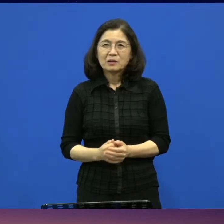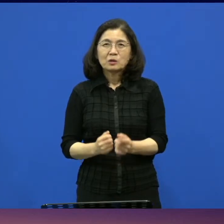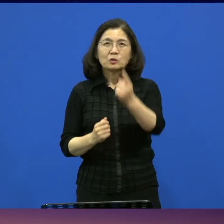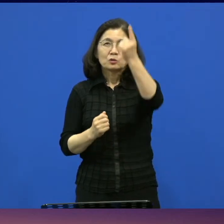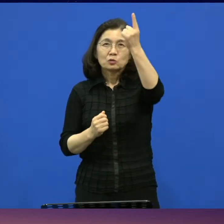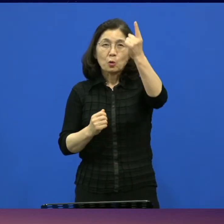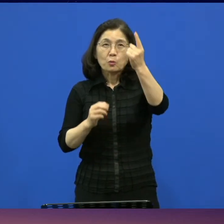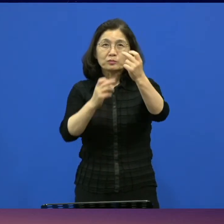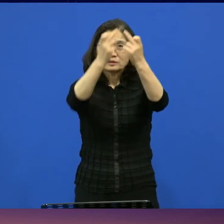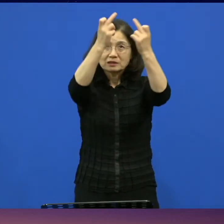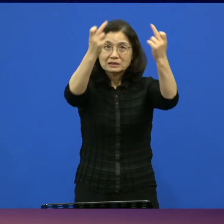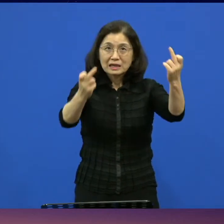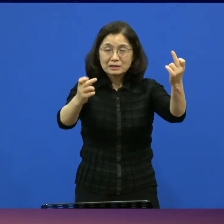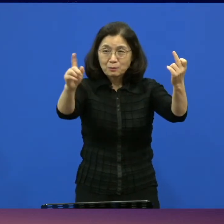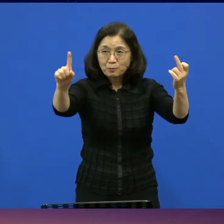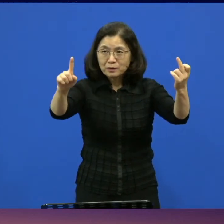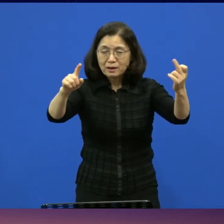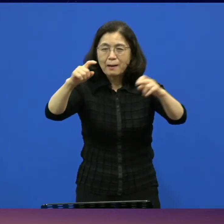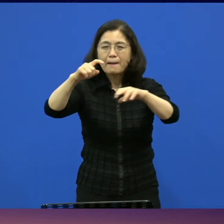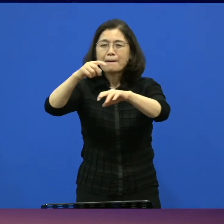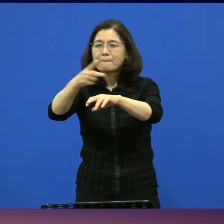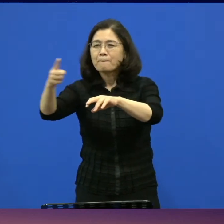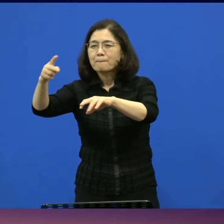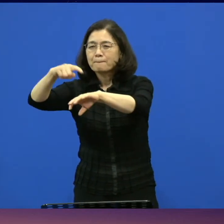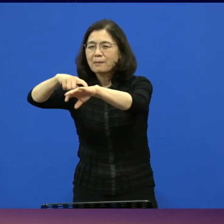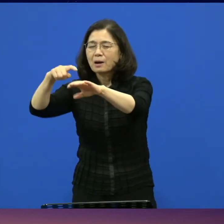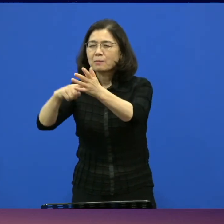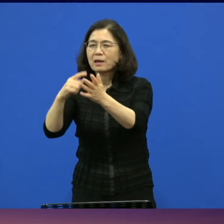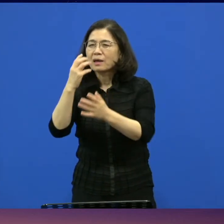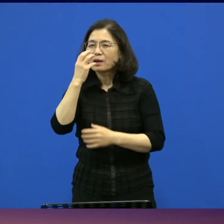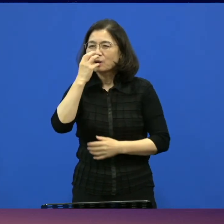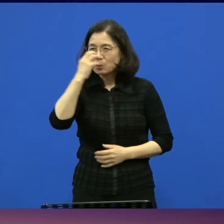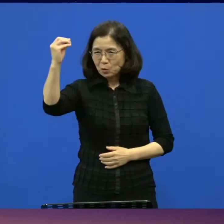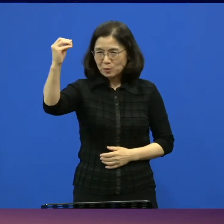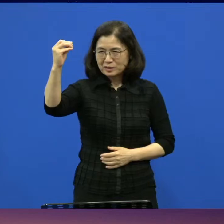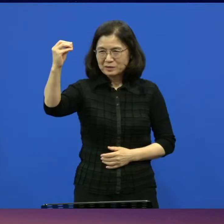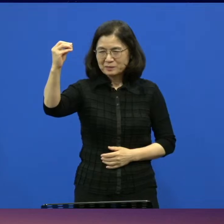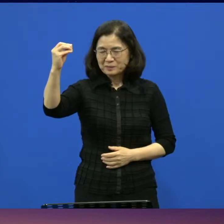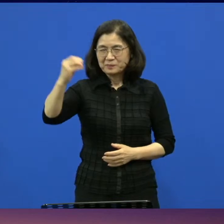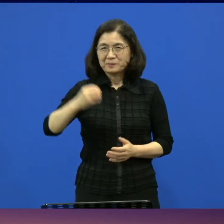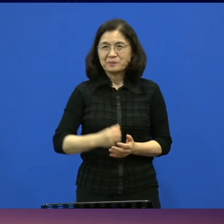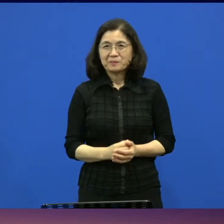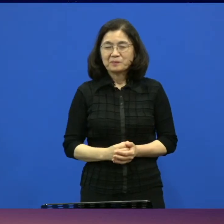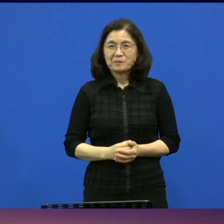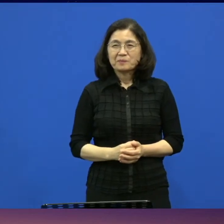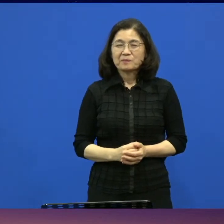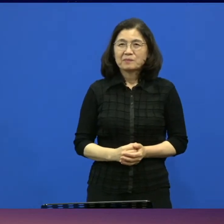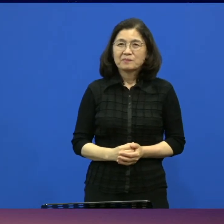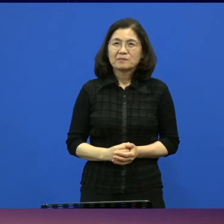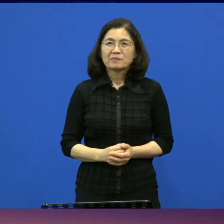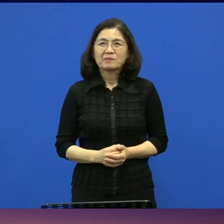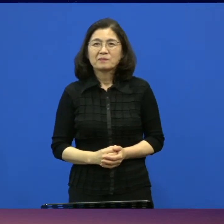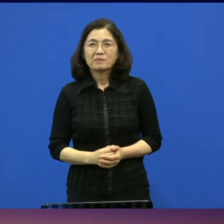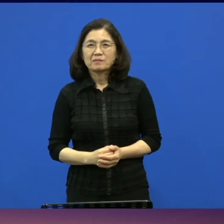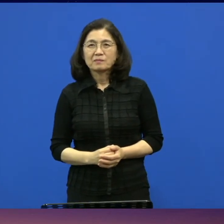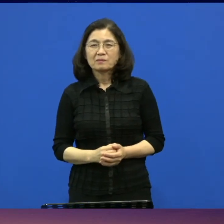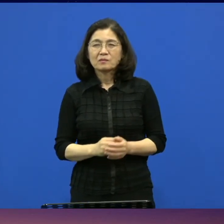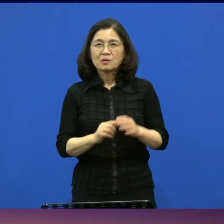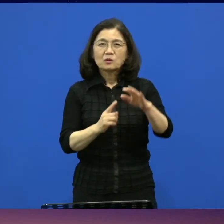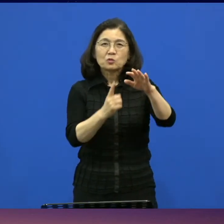교만. 자신을 높이는 마음. 높아진 산을 허물어 대로를 만들어야